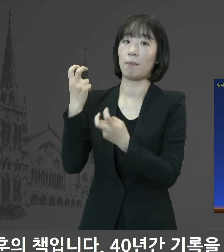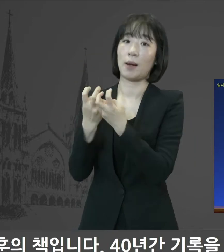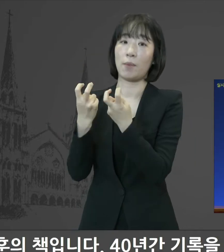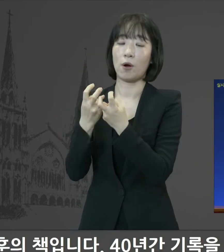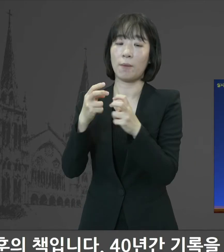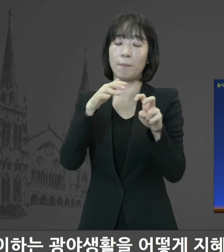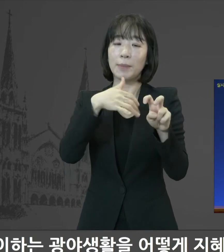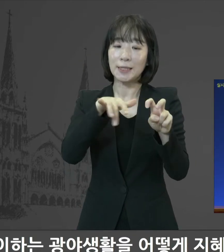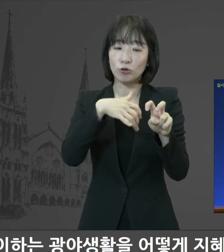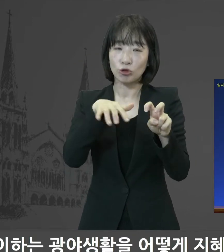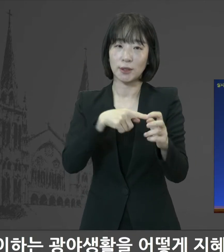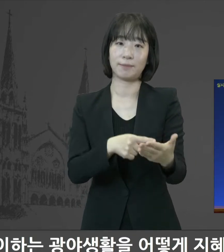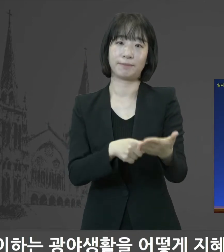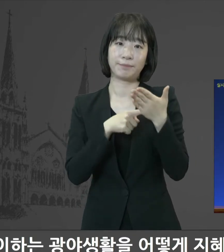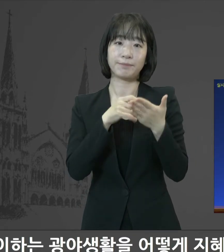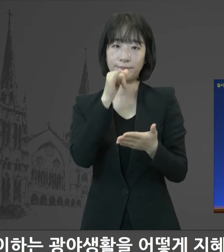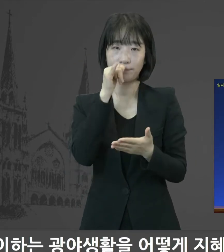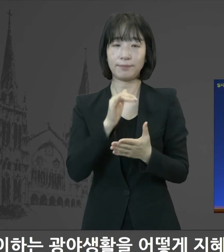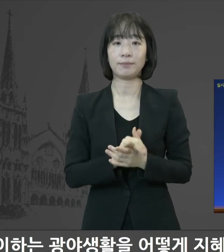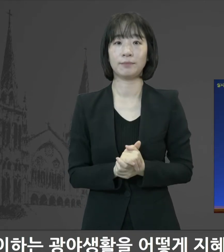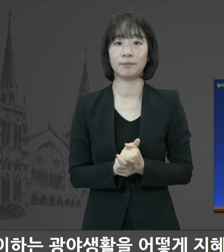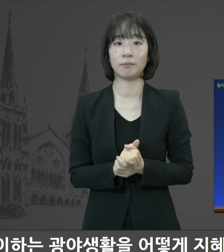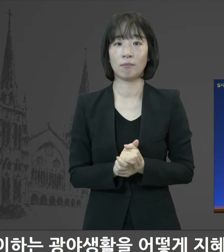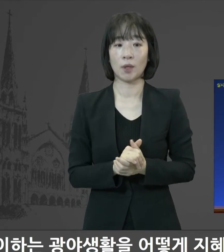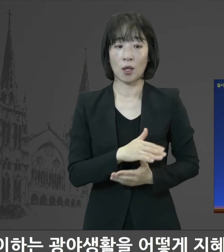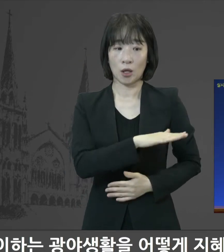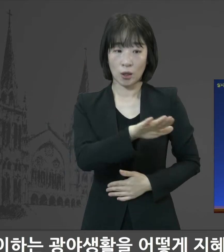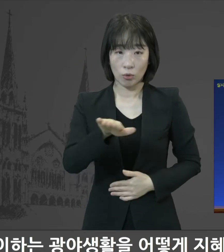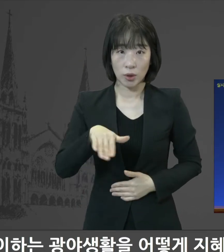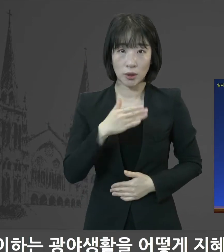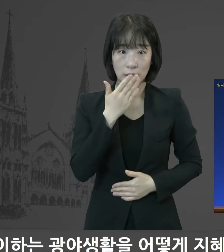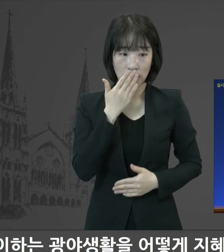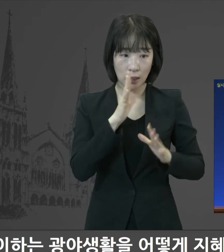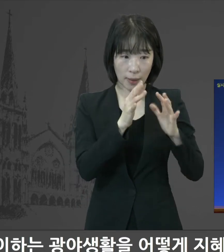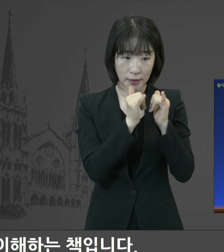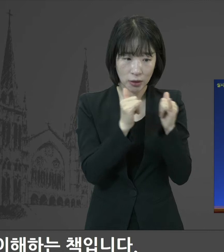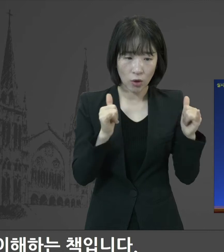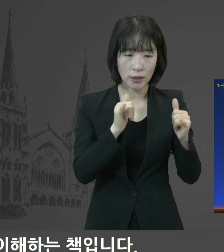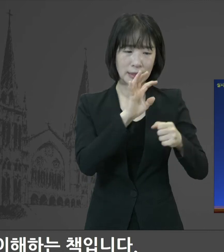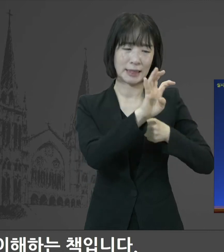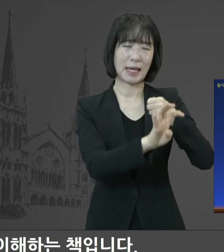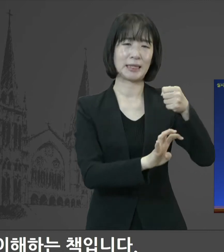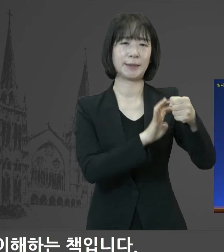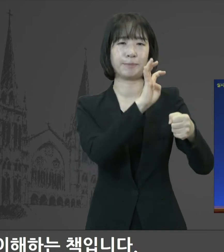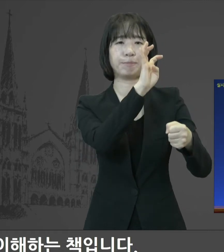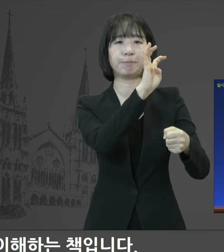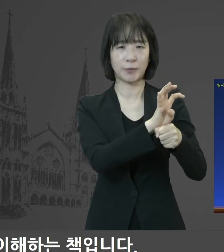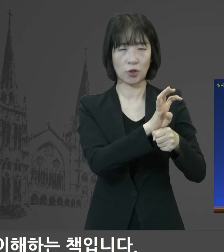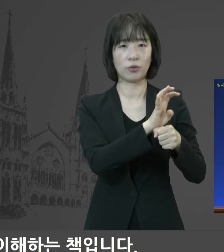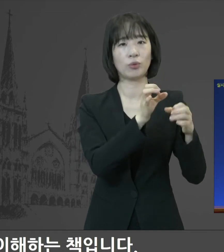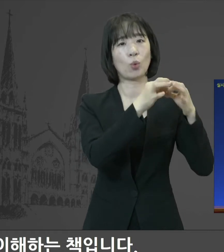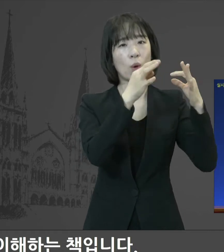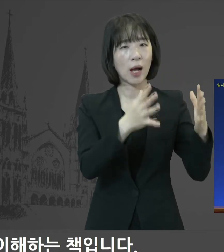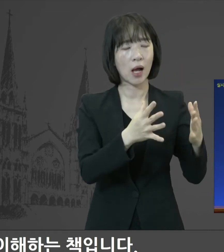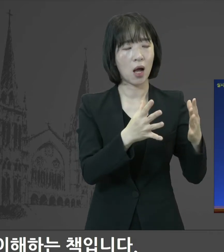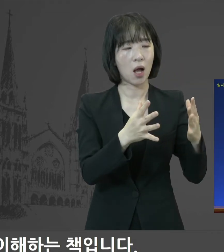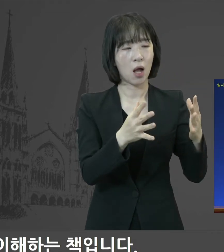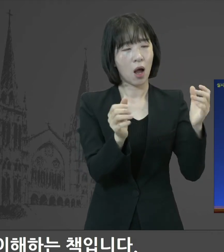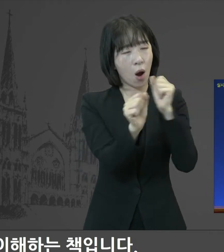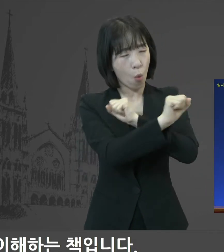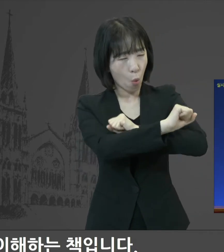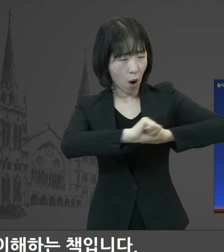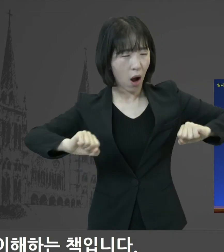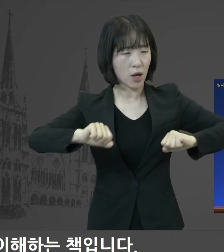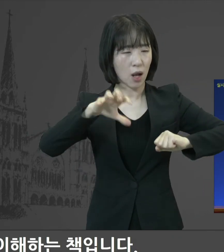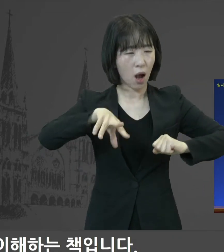것 같습니다. 우리는 이스라엘 백성이 40년 동안 광야 생활을 했다는 사실을 잘 알고 있습니다.